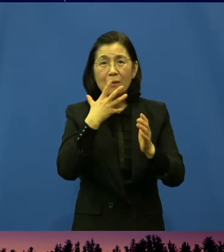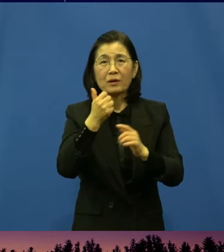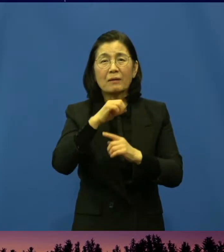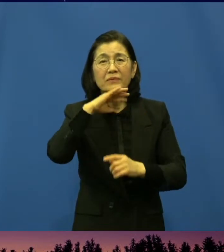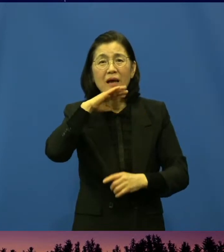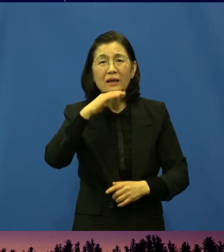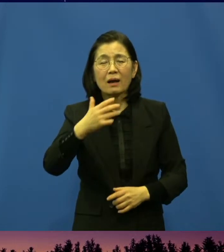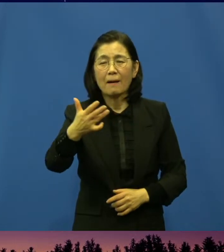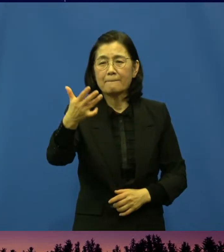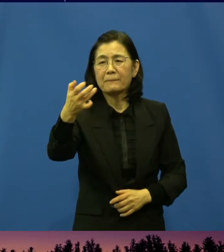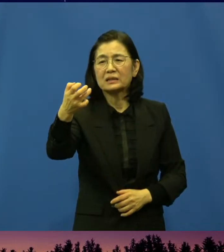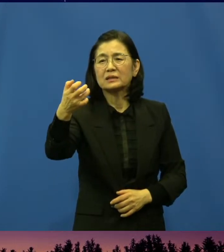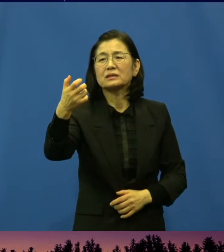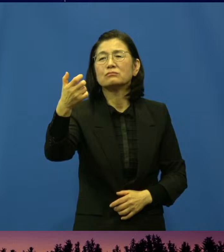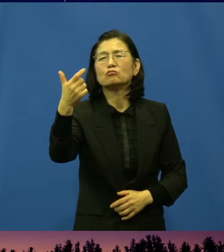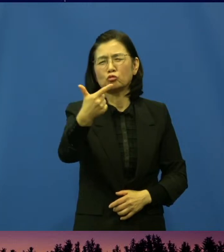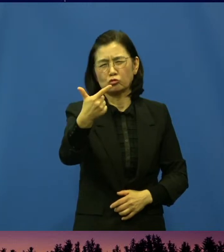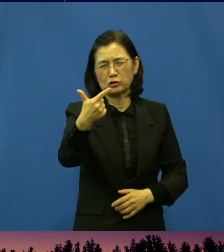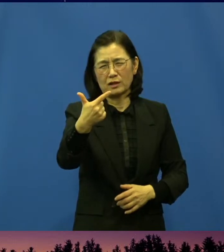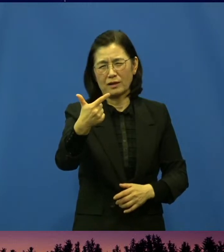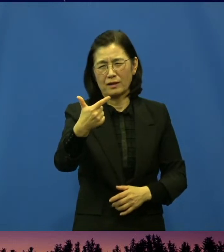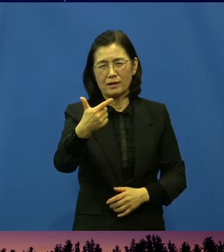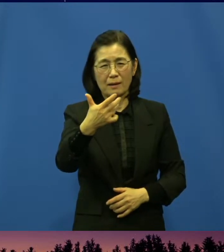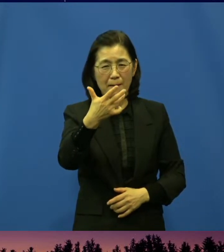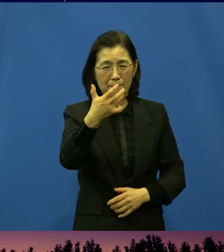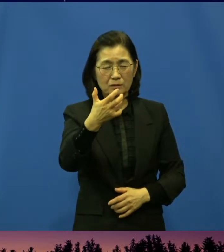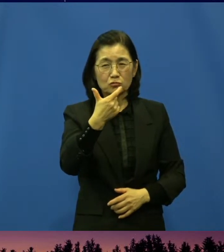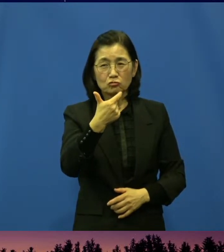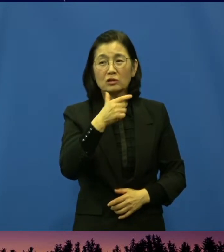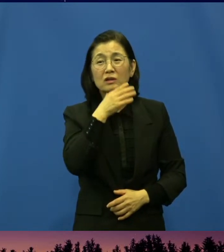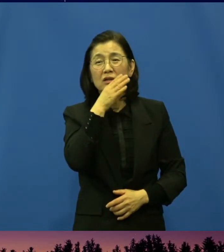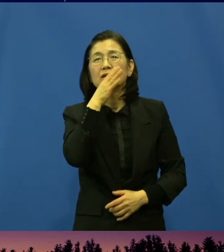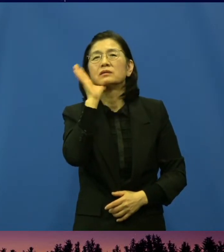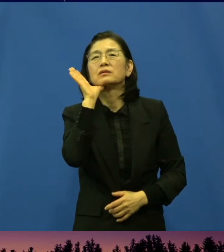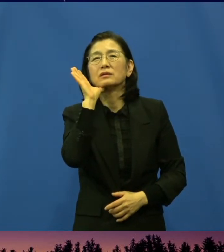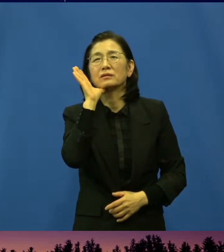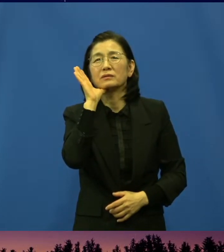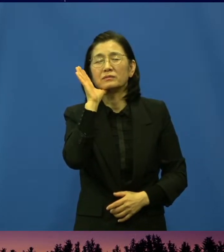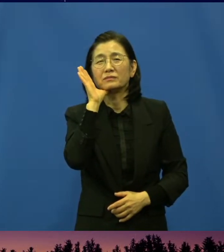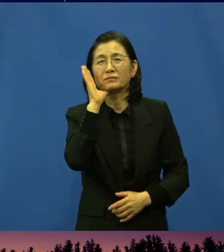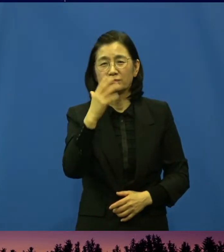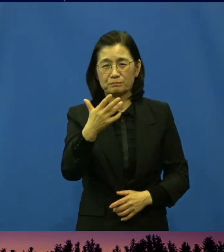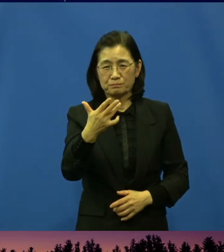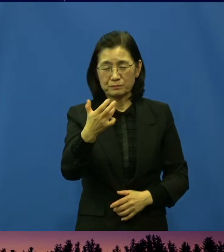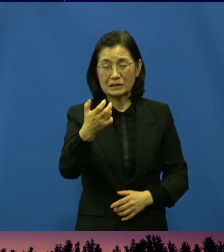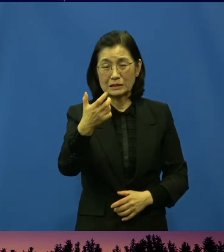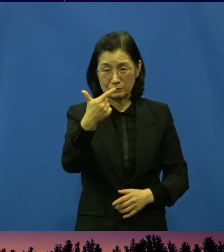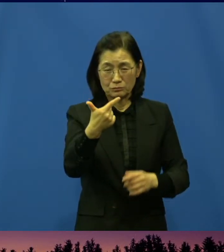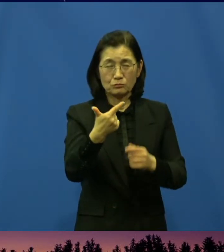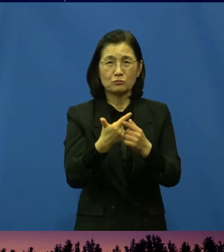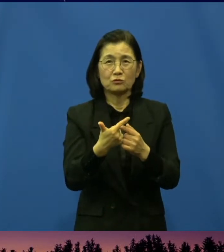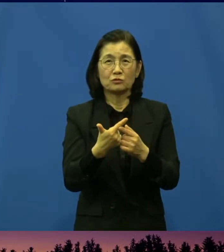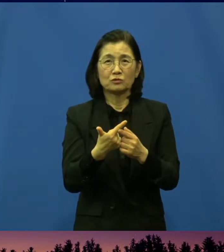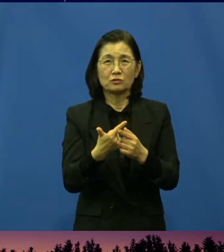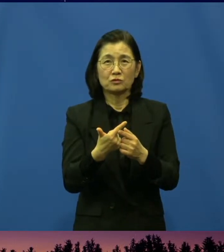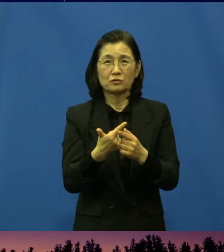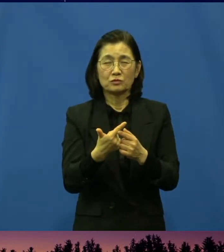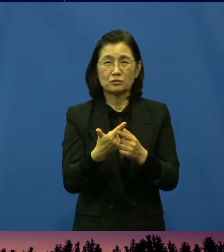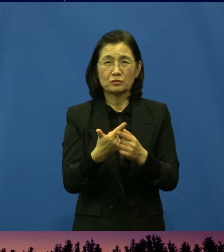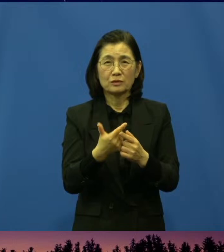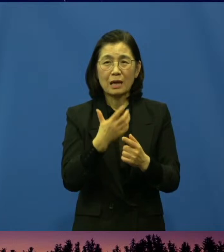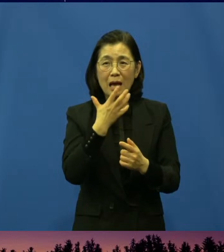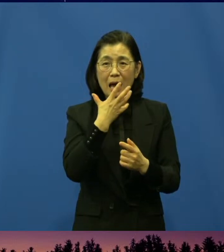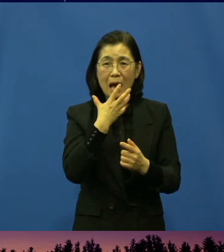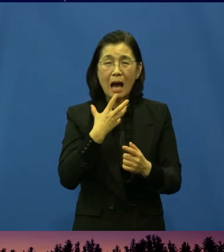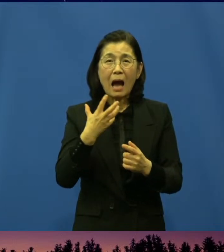나이를 딱 기록합니다. 86세예요. 근데 이 86세에 이 아브라함이 무슨 일을 한